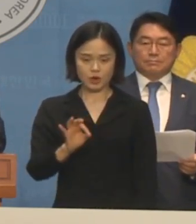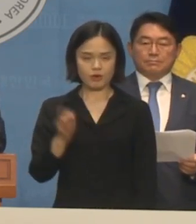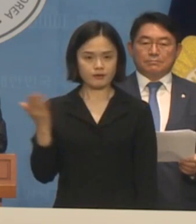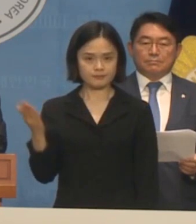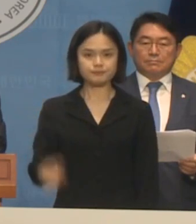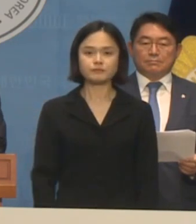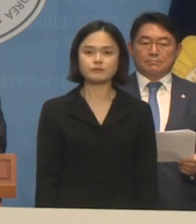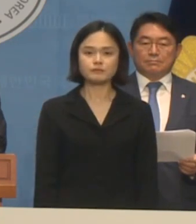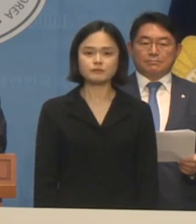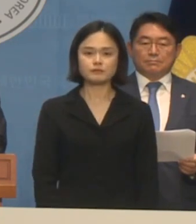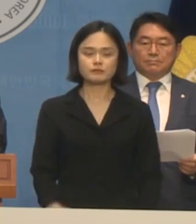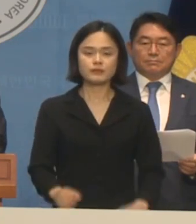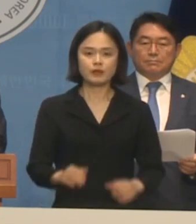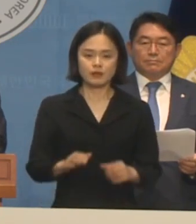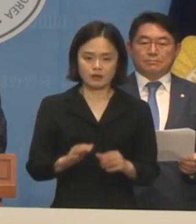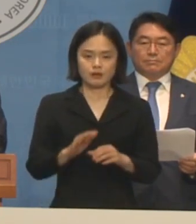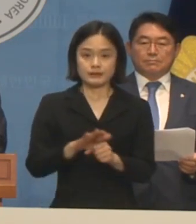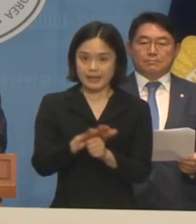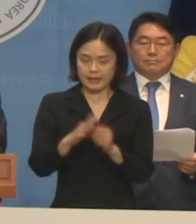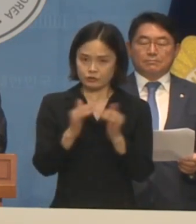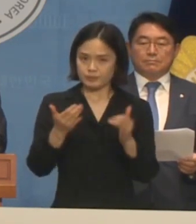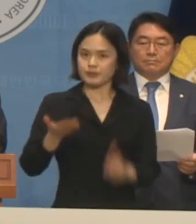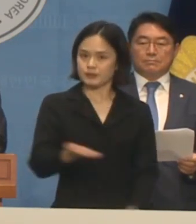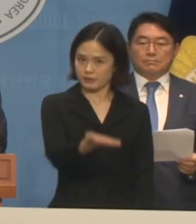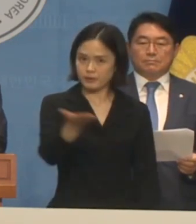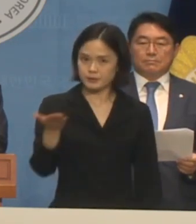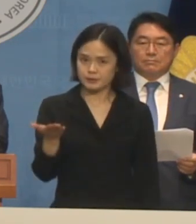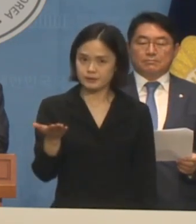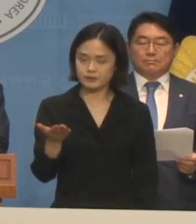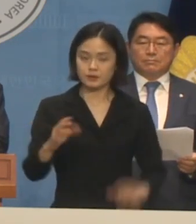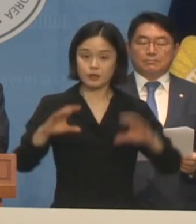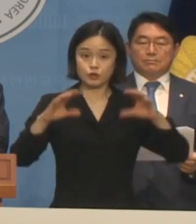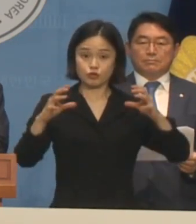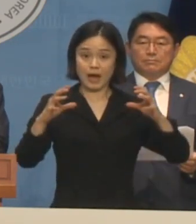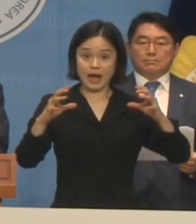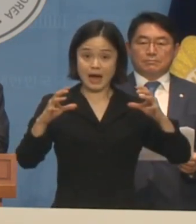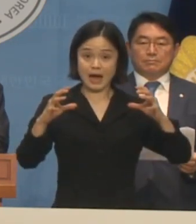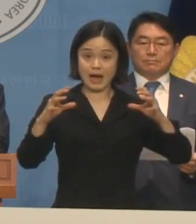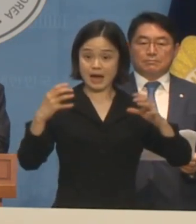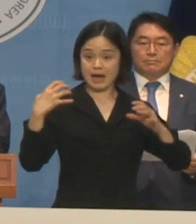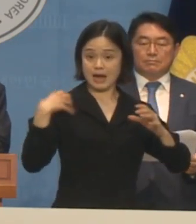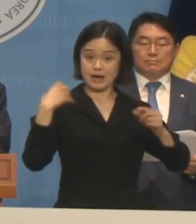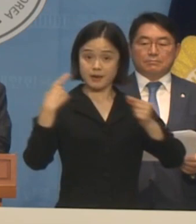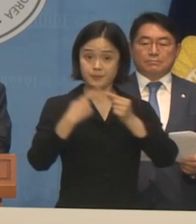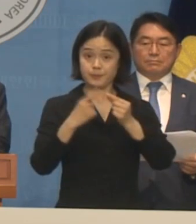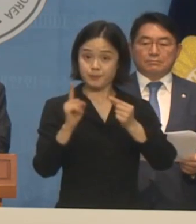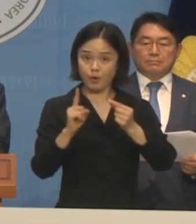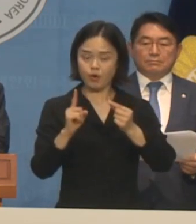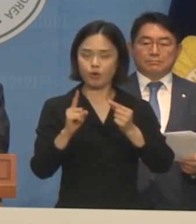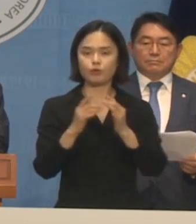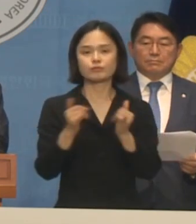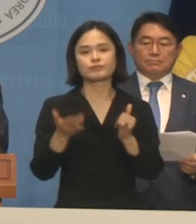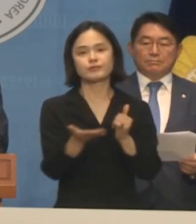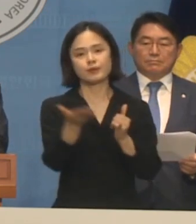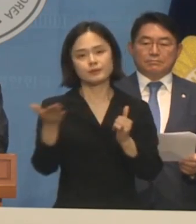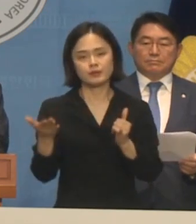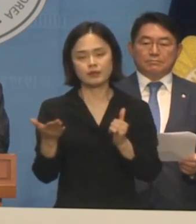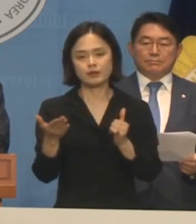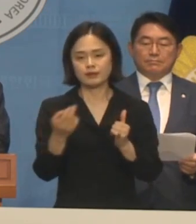사랑하는 국민 여러분, 국가의 첫 번째 사명은 국민의 건강과 생명을 지키는